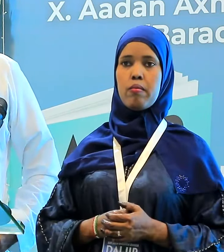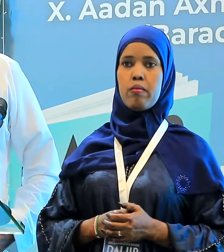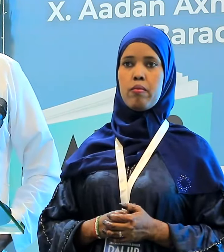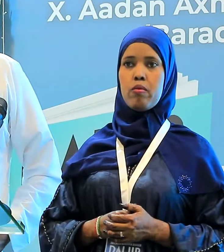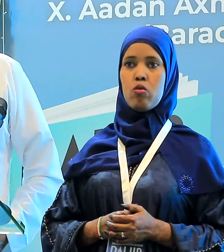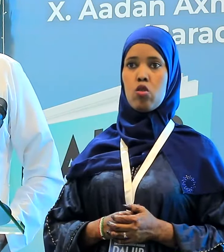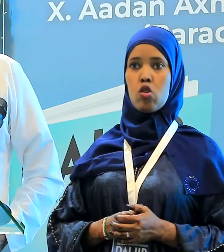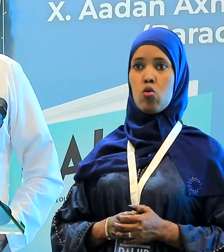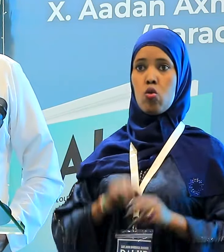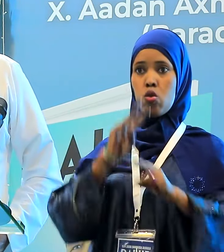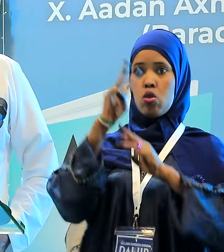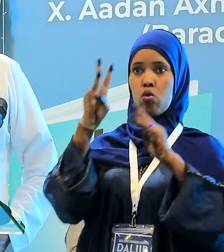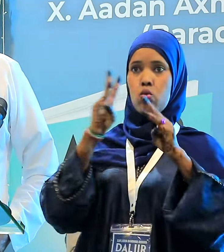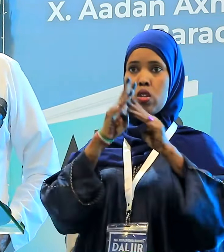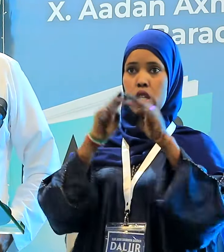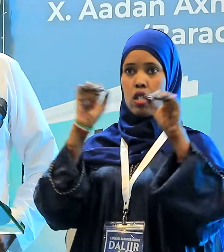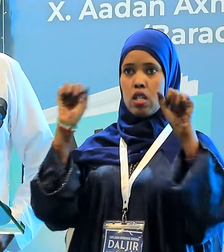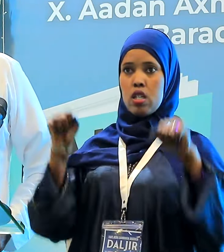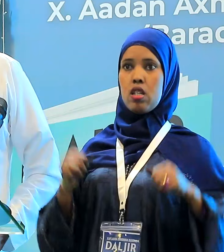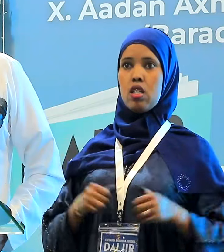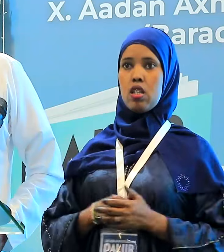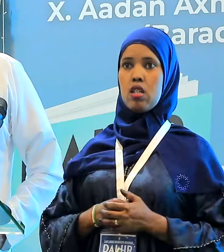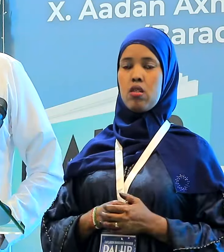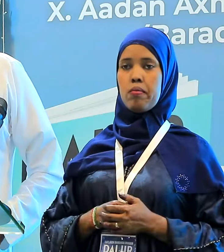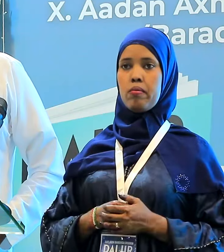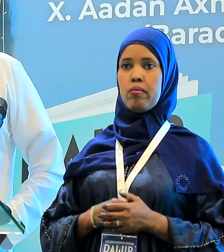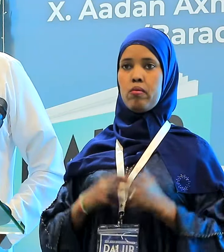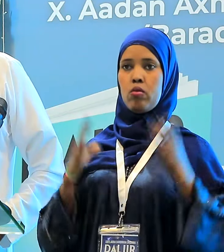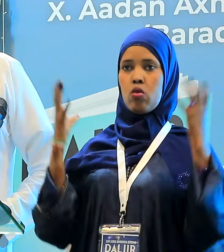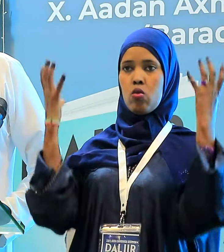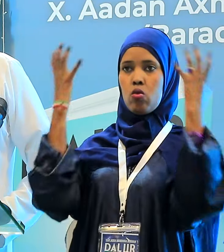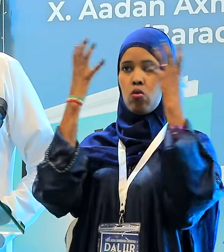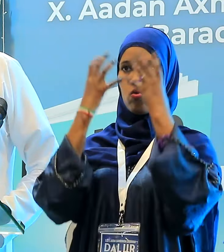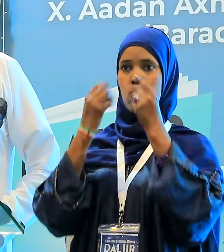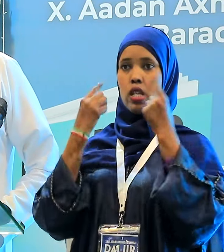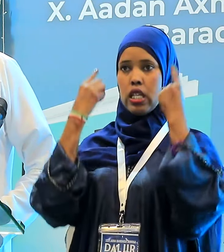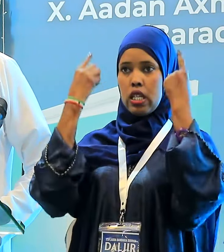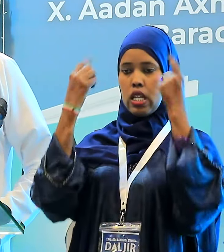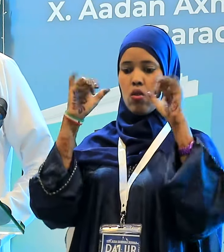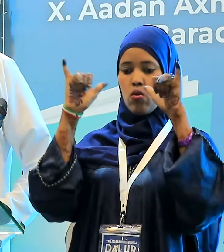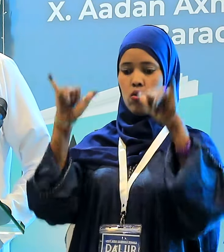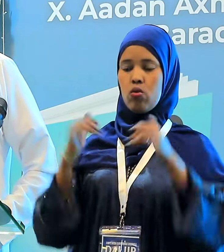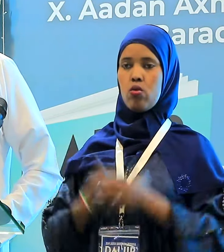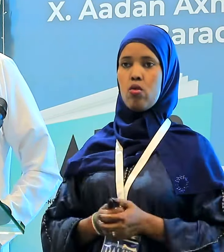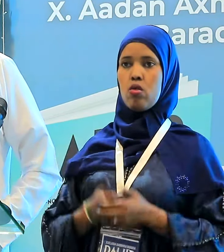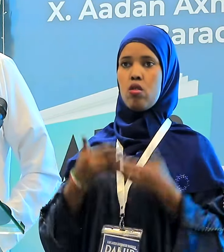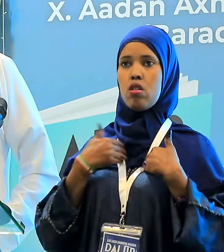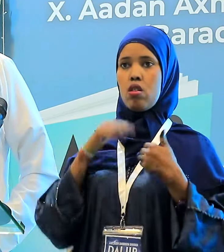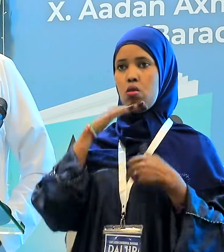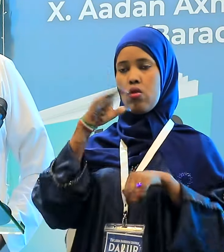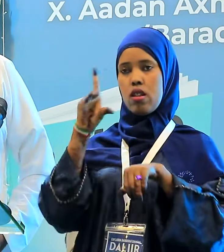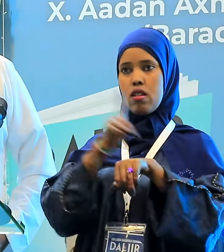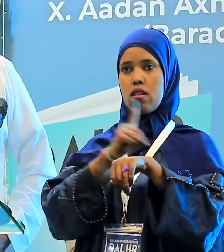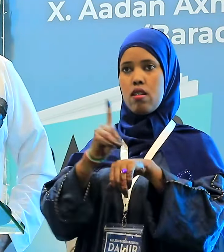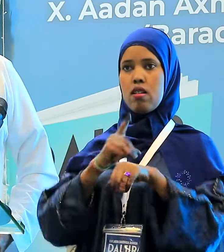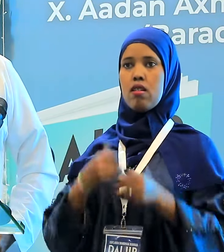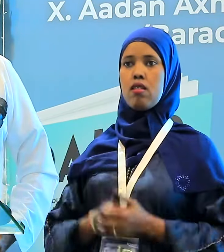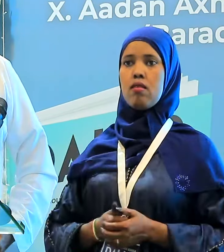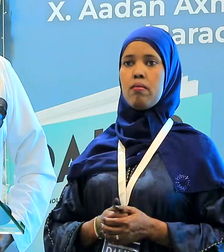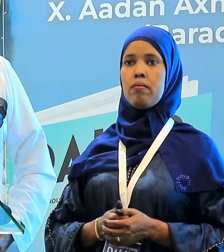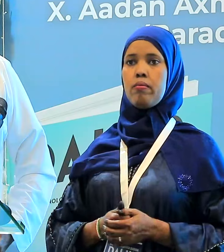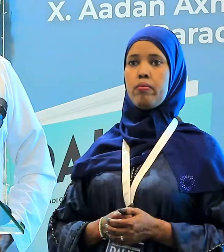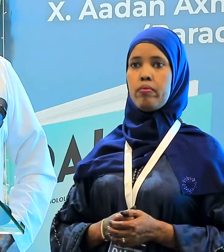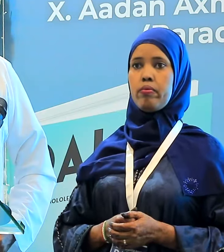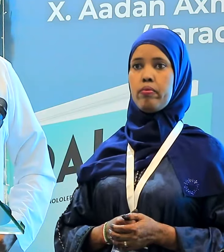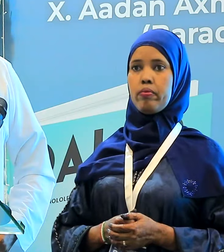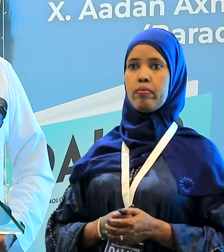والدنيا الكتيرة قرب تقول يا ولي هاي وحقنا وقف على وتاريخ ليس